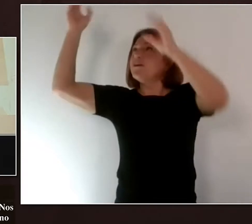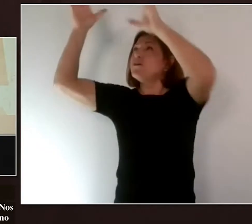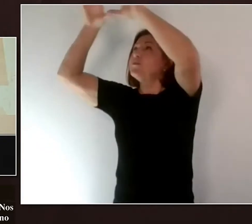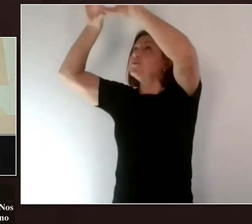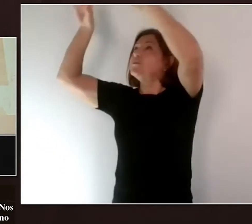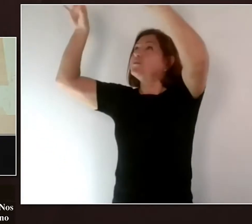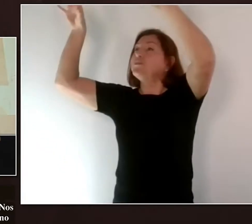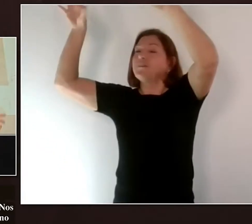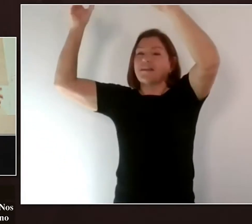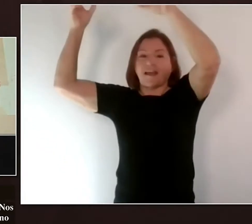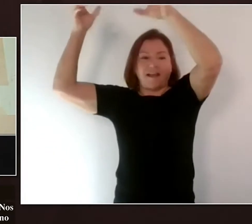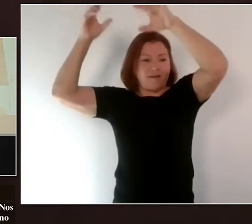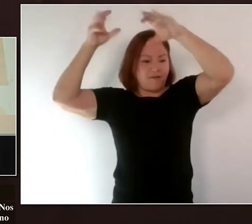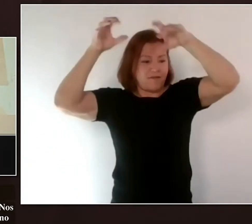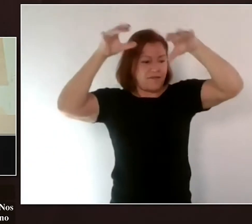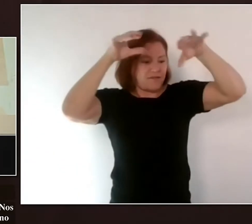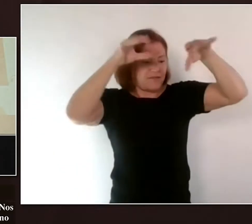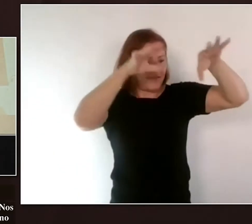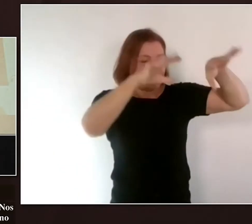né?